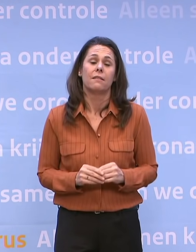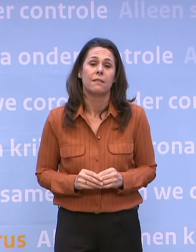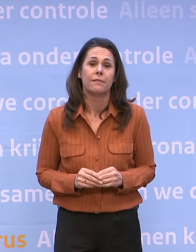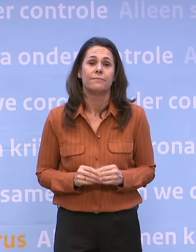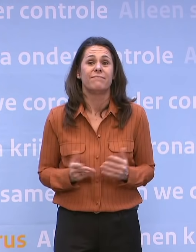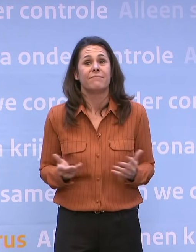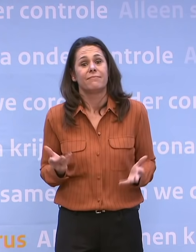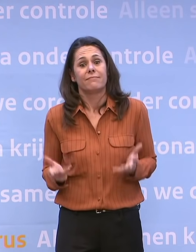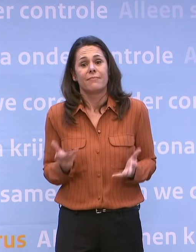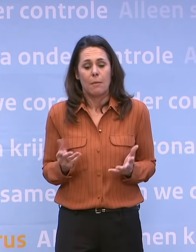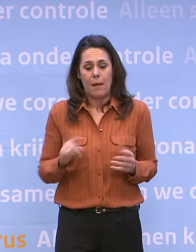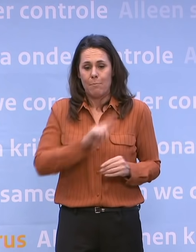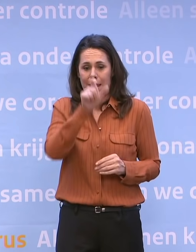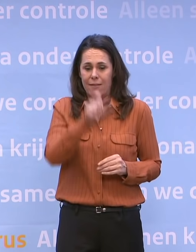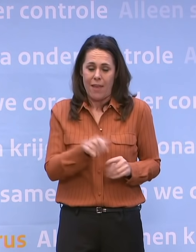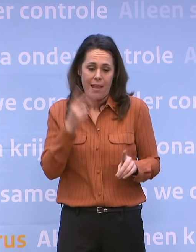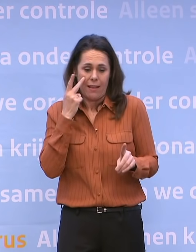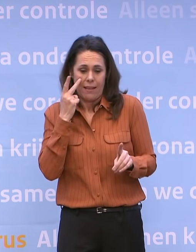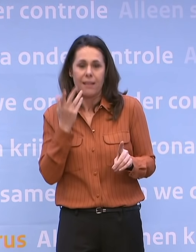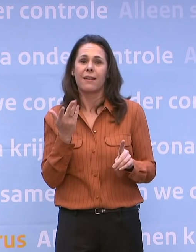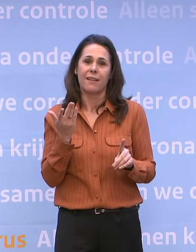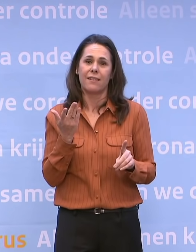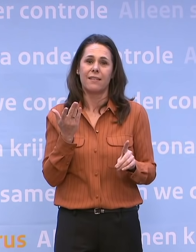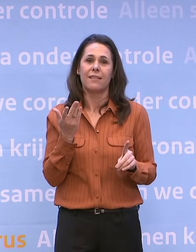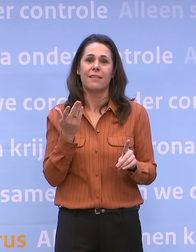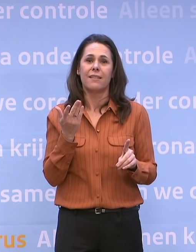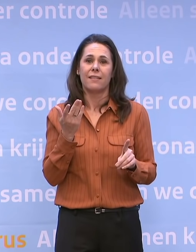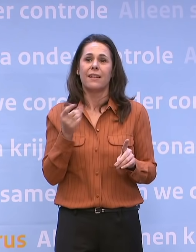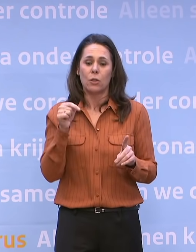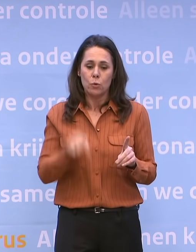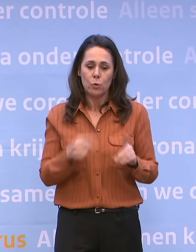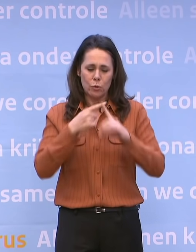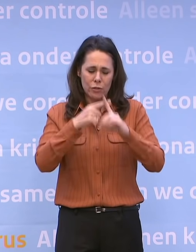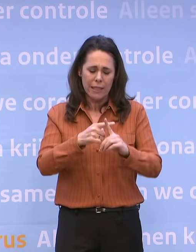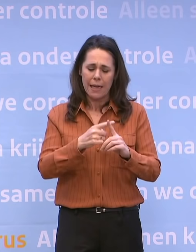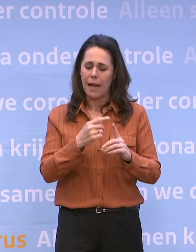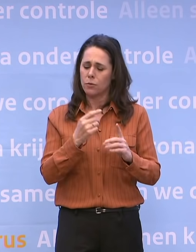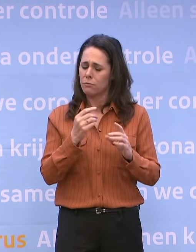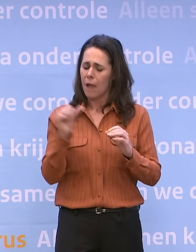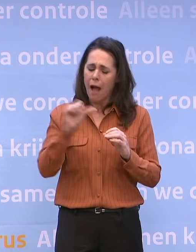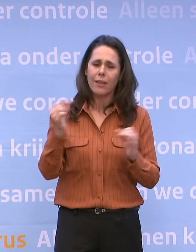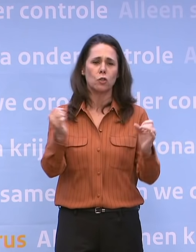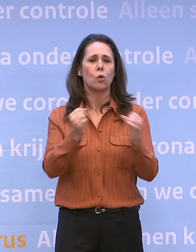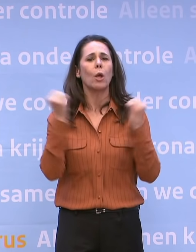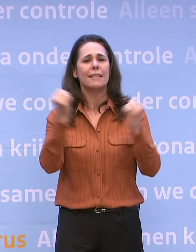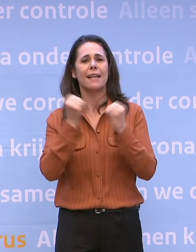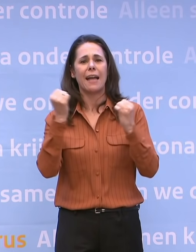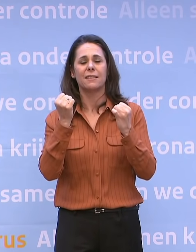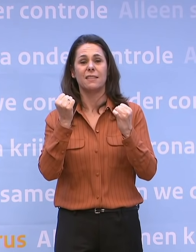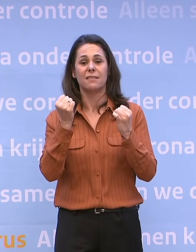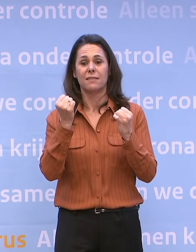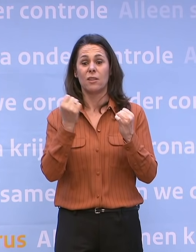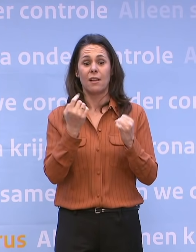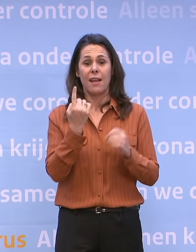we moeten dit ook een beetje van week tot week bekijken. Als je ziet hoe de ziekenhuizen zich inmiddels organiseren, ook in vergelijking met alweer een week geleden.